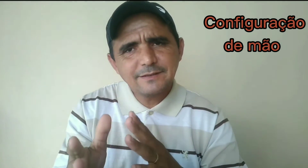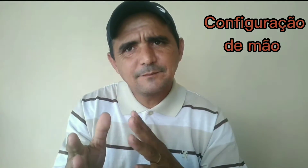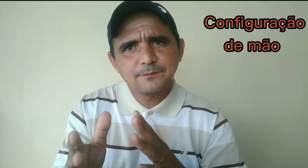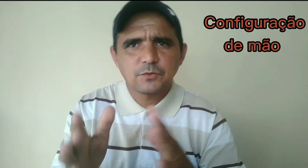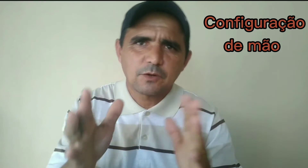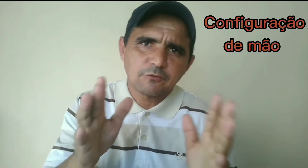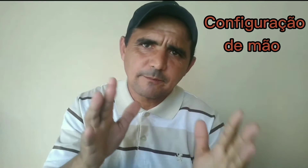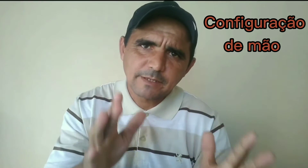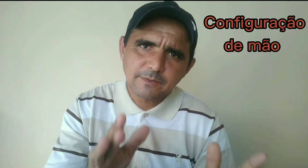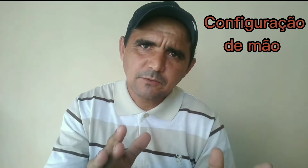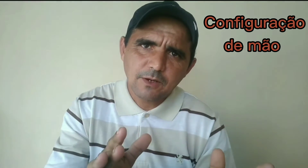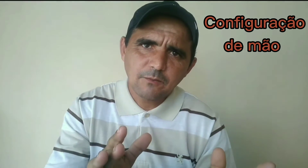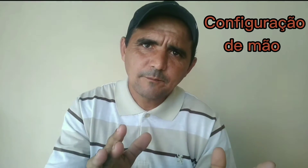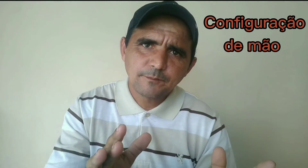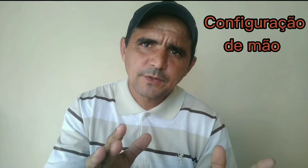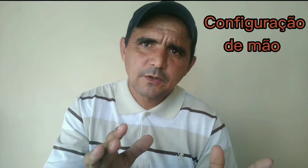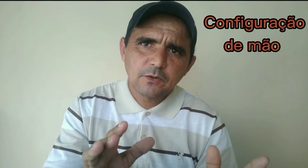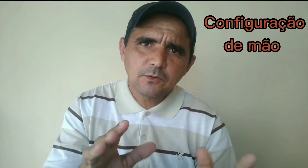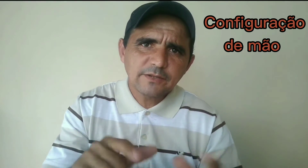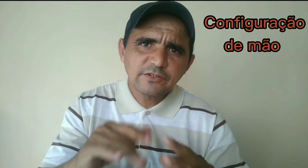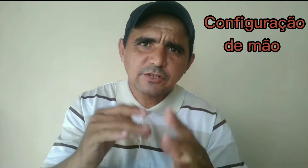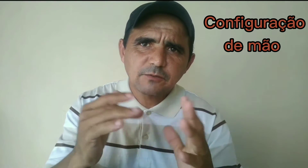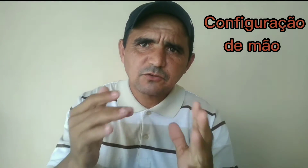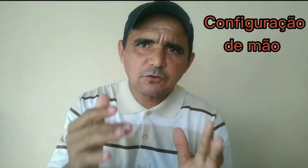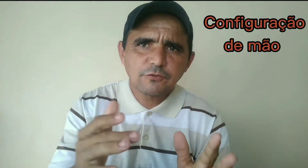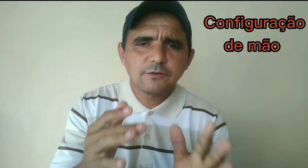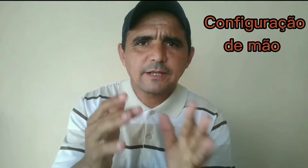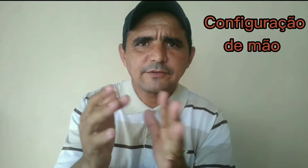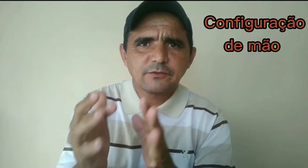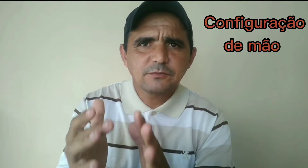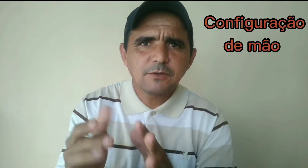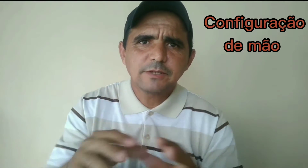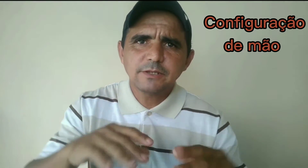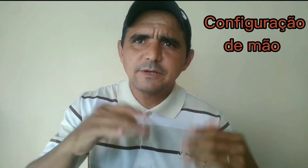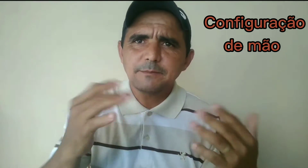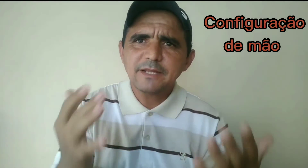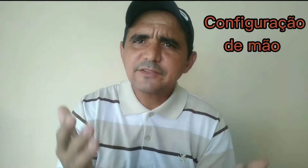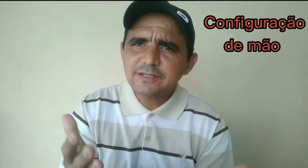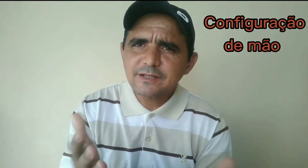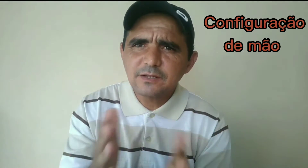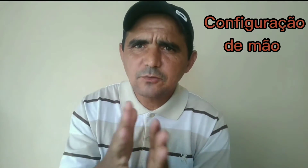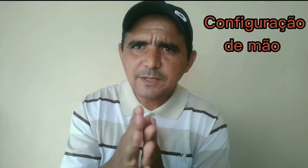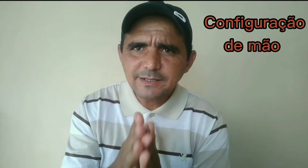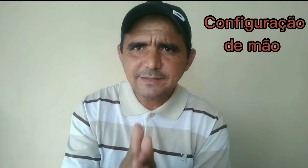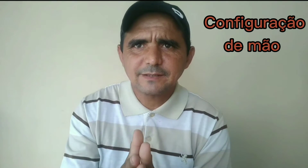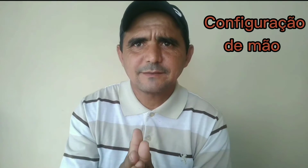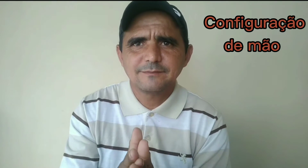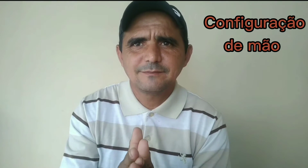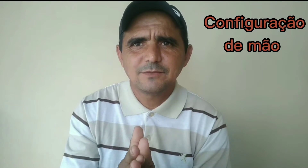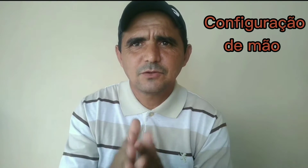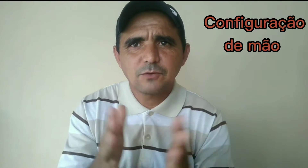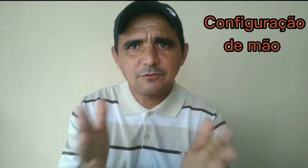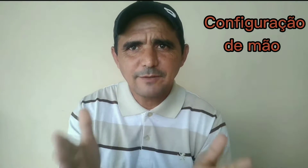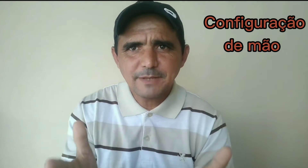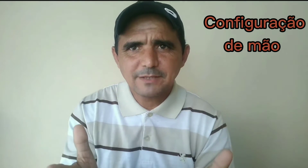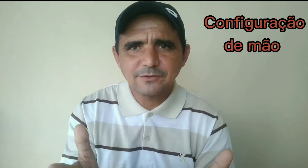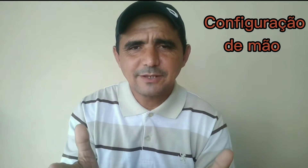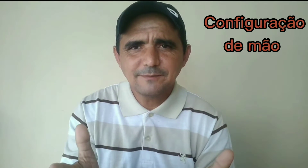letra do alfabeto manual, ou existe algumas configuração de mão que não representa nenhuma letra do alfabeto, né?